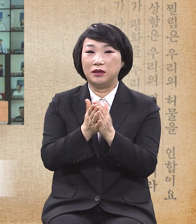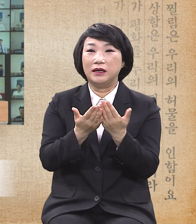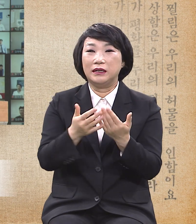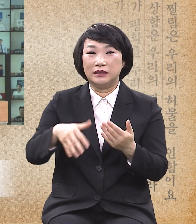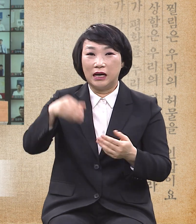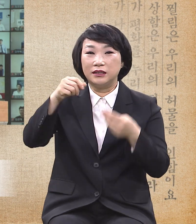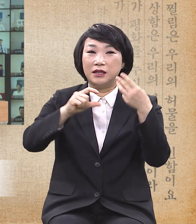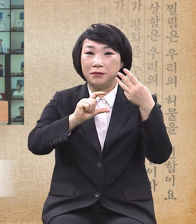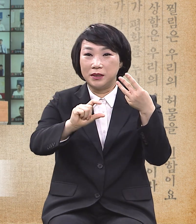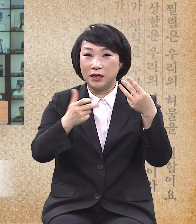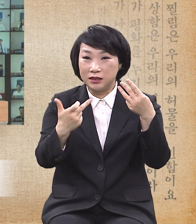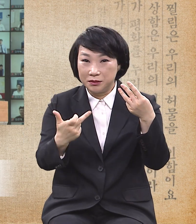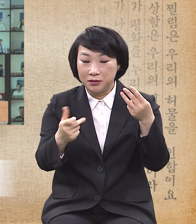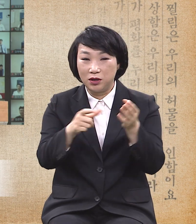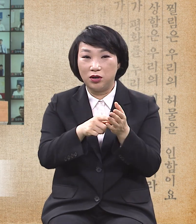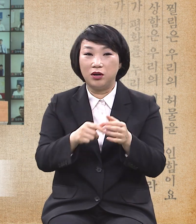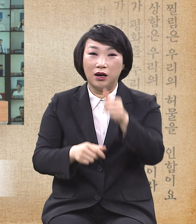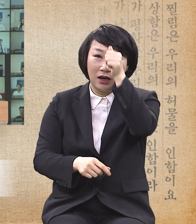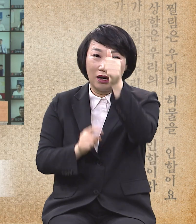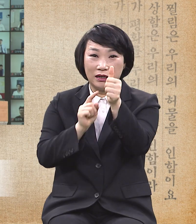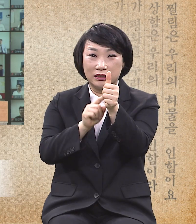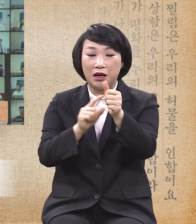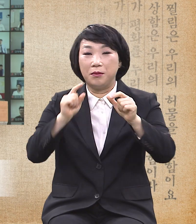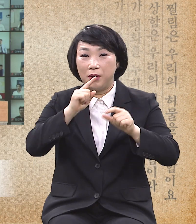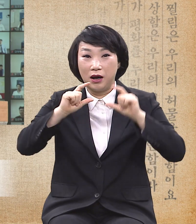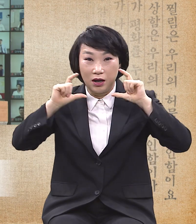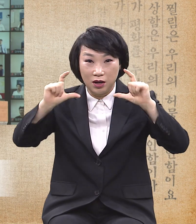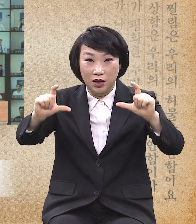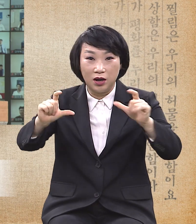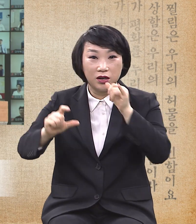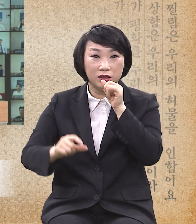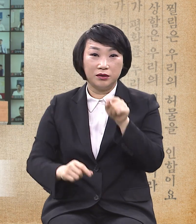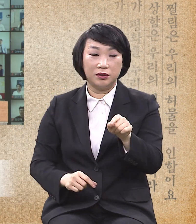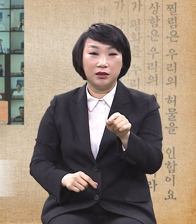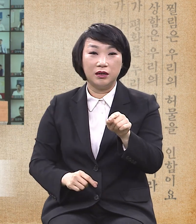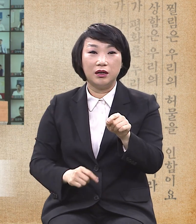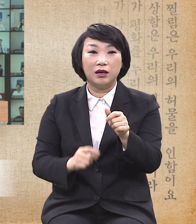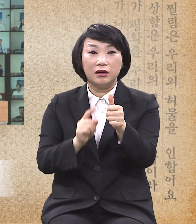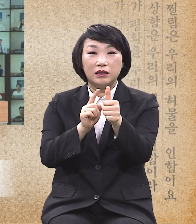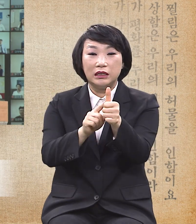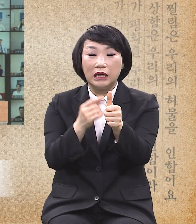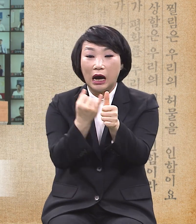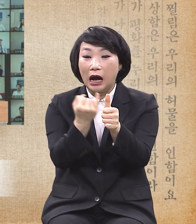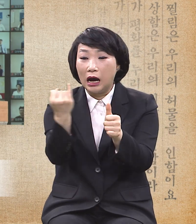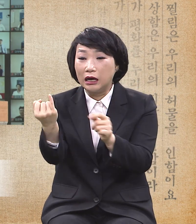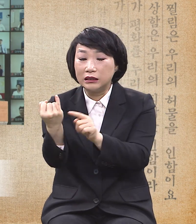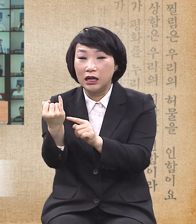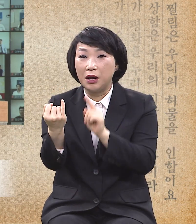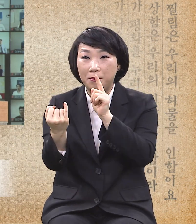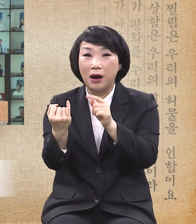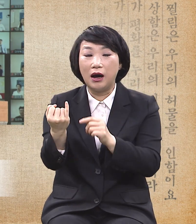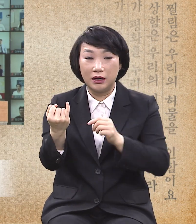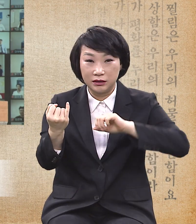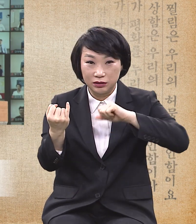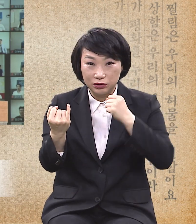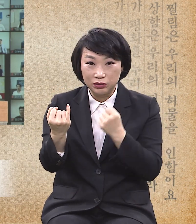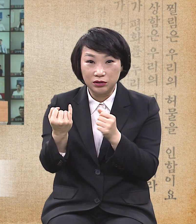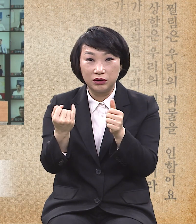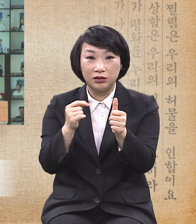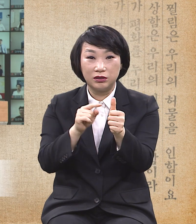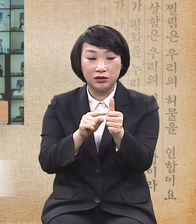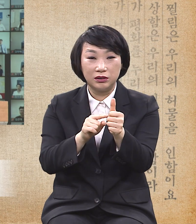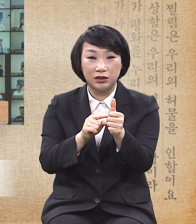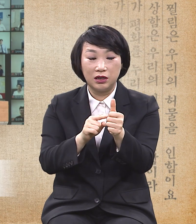3장 17절에 아담에게 이르시되, 네가 네 아내의 말을